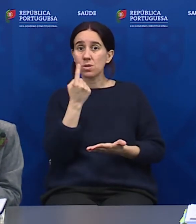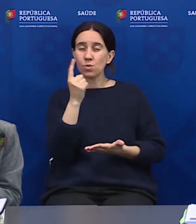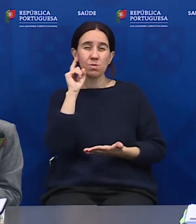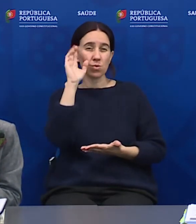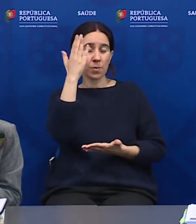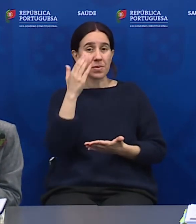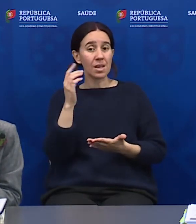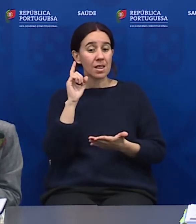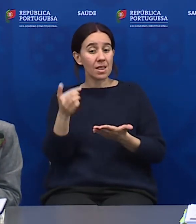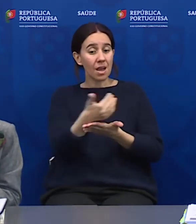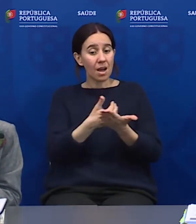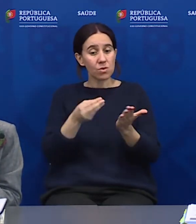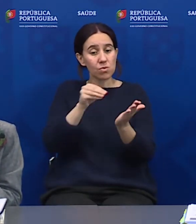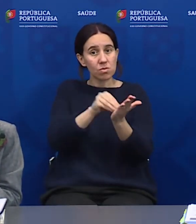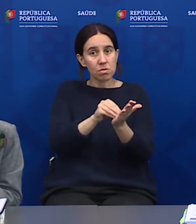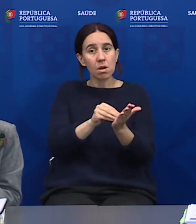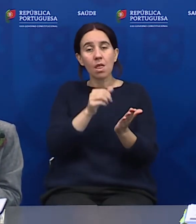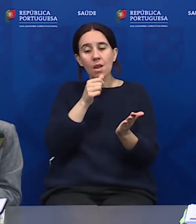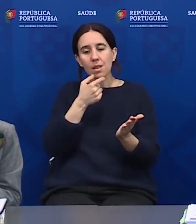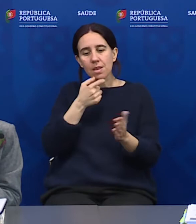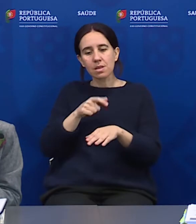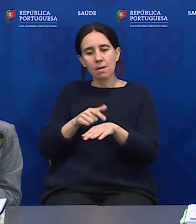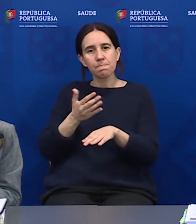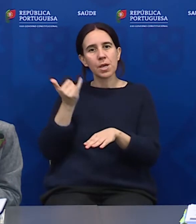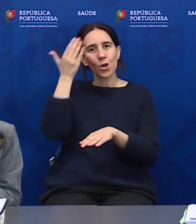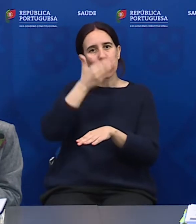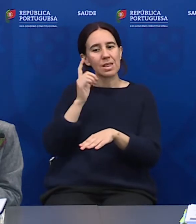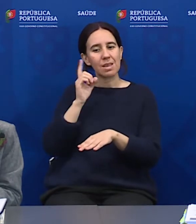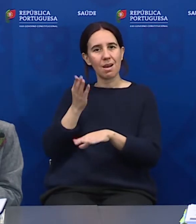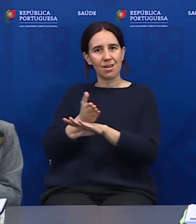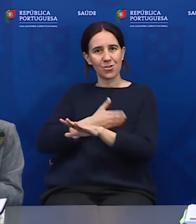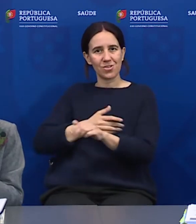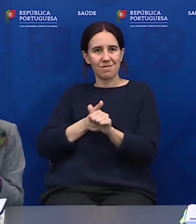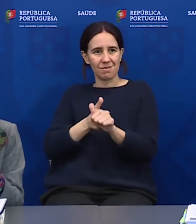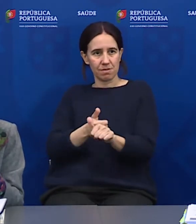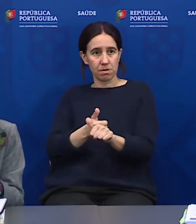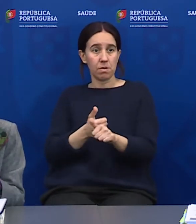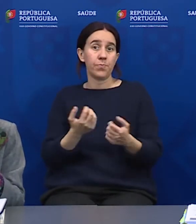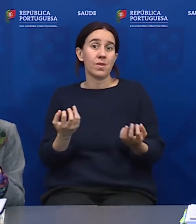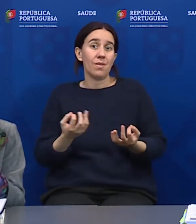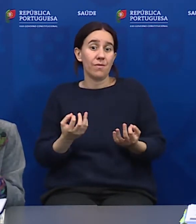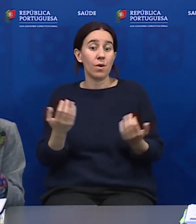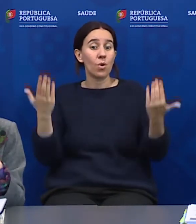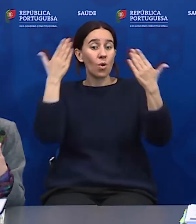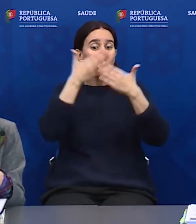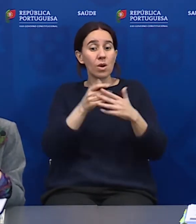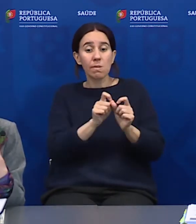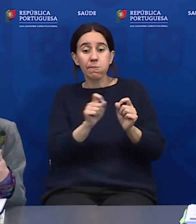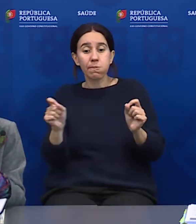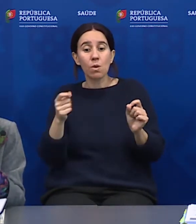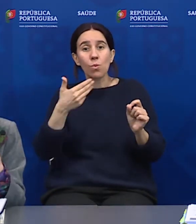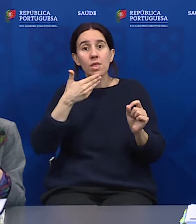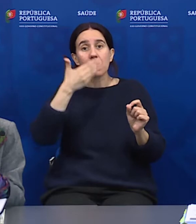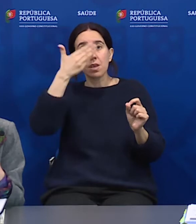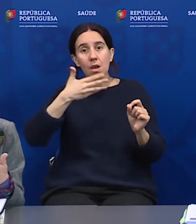dados reportam sempre ao que nós sabemos à meia-noite do dia anterior. E depois, obviamente, durante a noite e durante todo o dia,